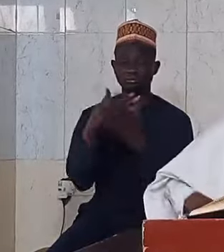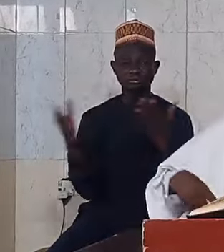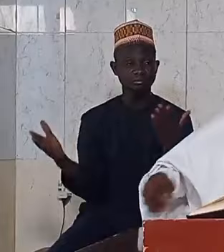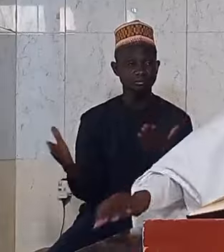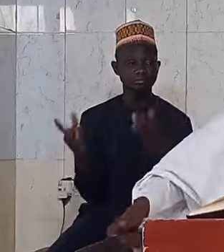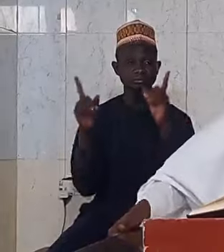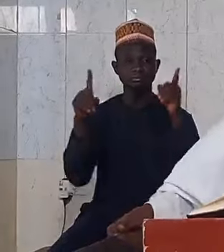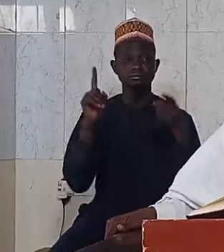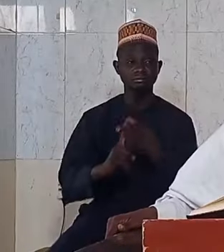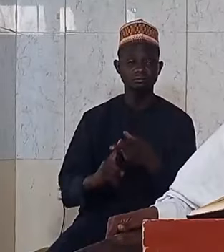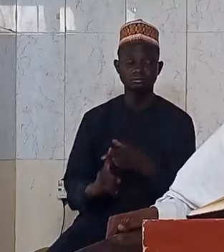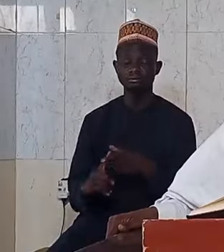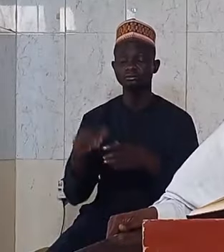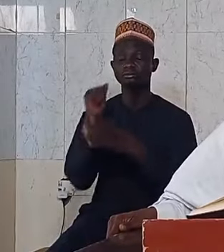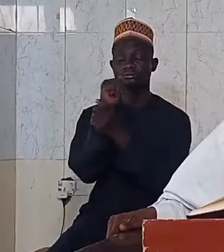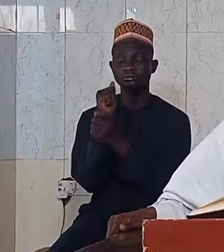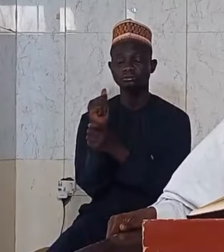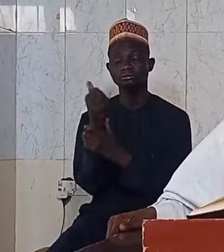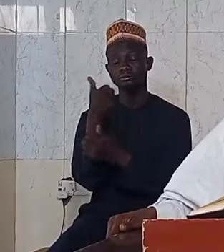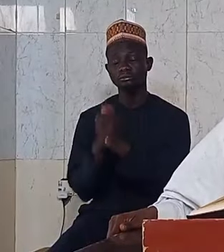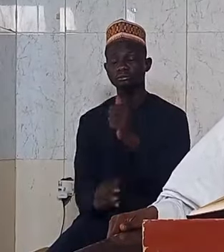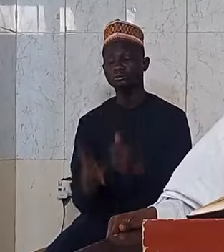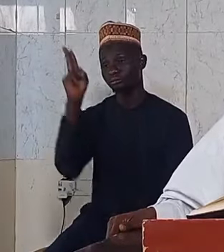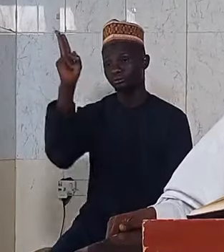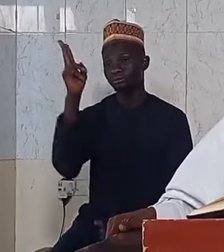go wurin sa sai kai kamun kafa